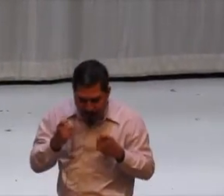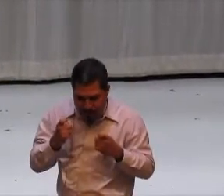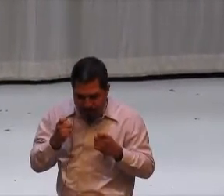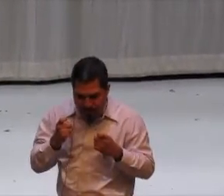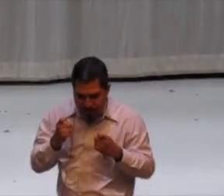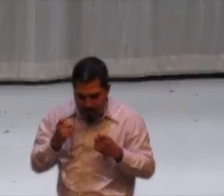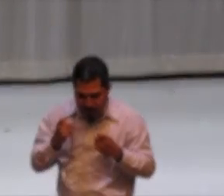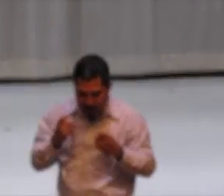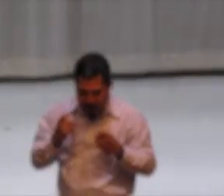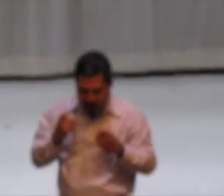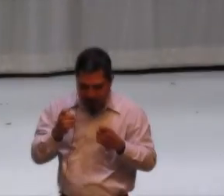fallamos,